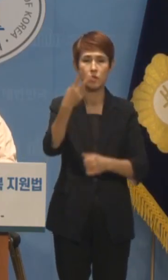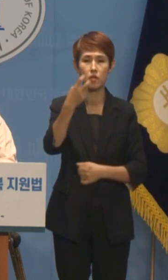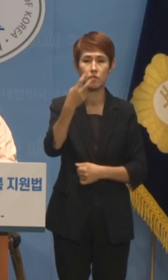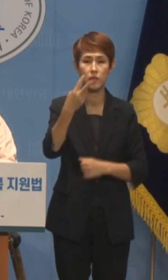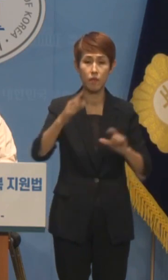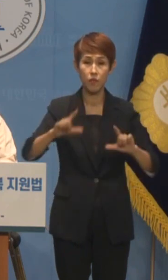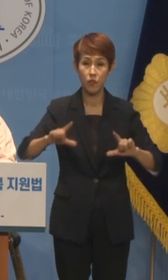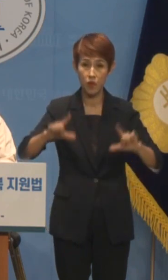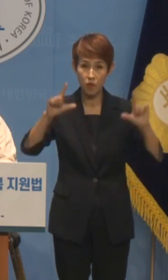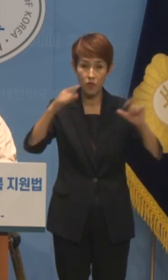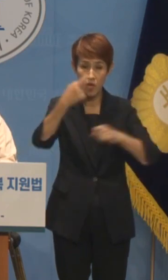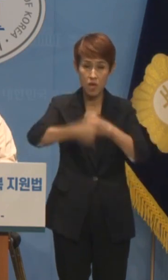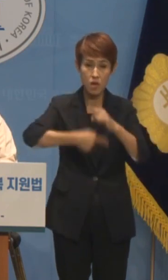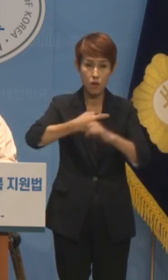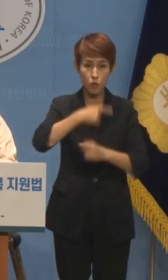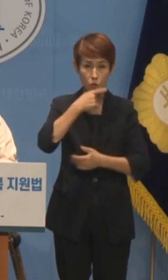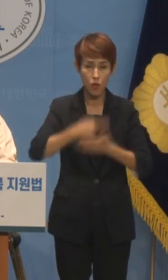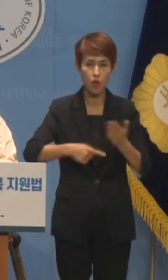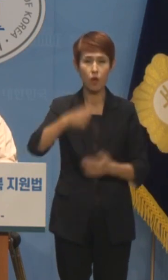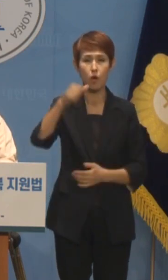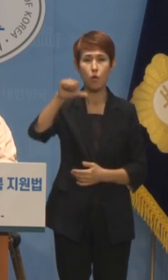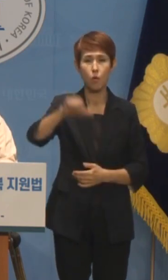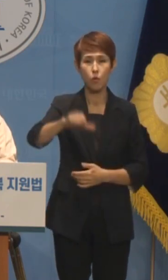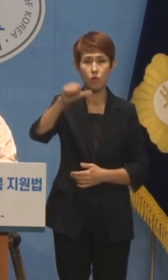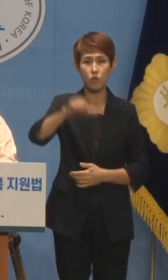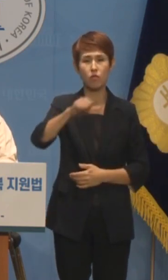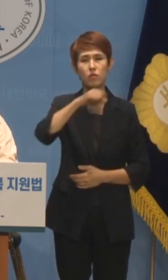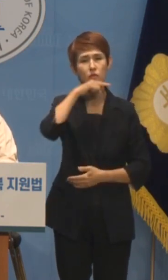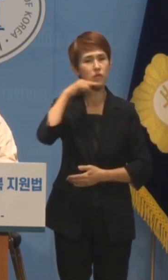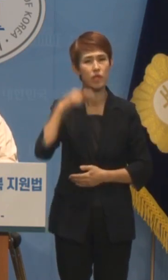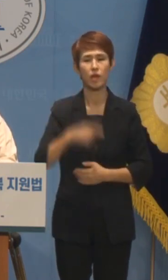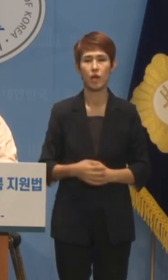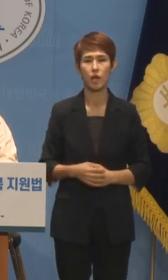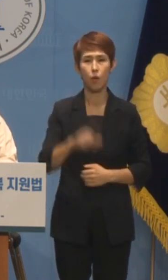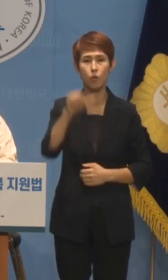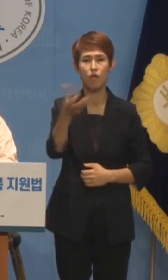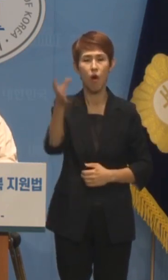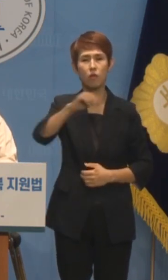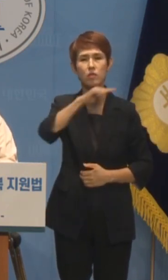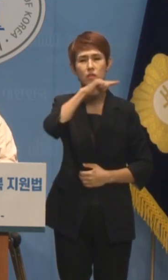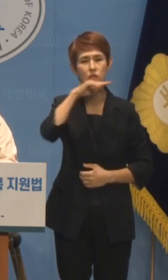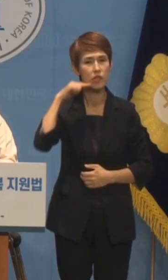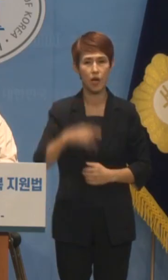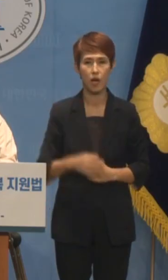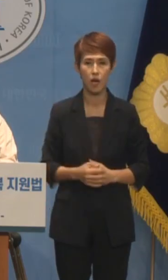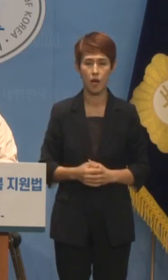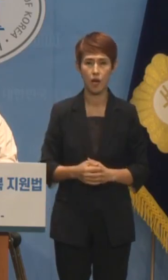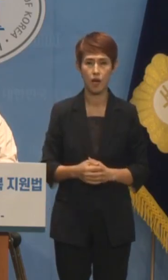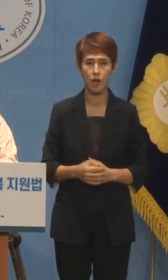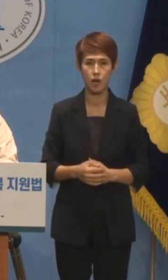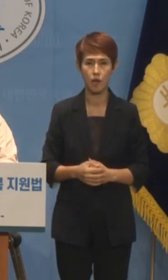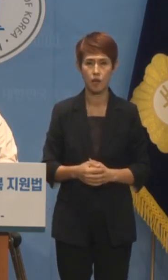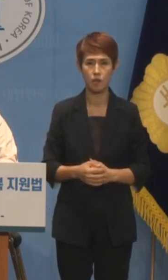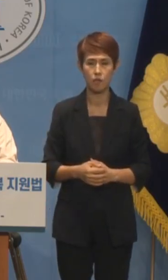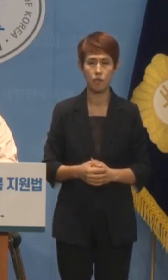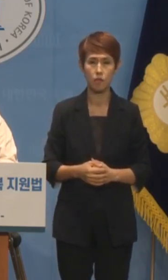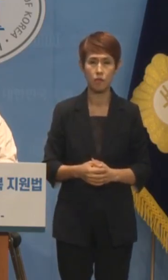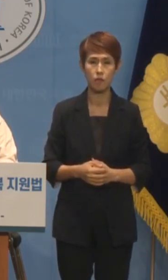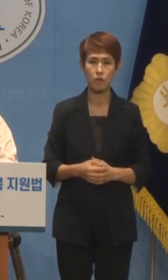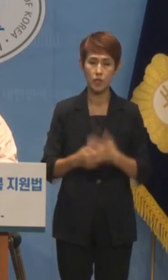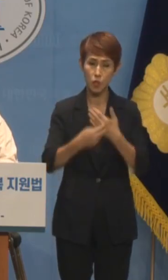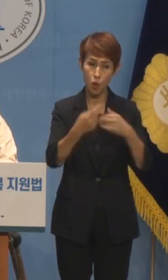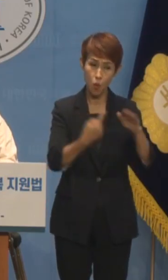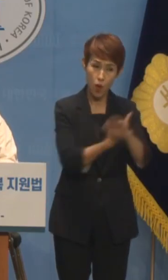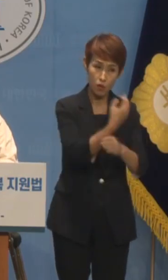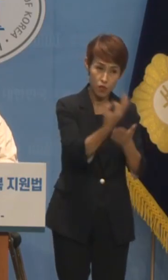손익이 5,751억 적자입니다. 그나마 의료 외 수익으로 적자분을 줄였지만 2023년 한